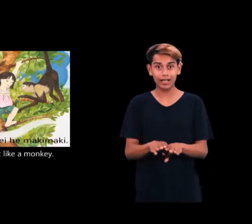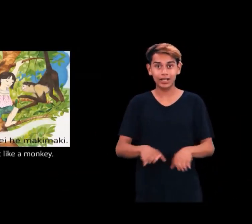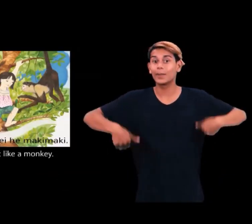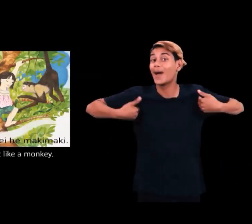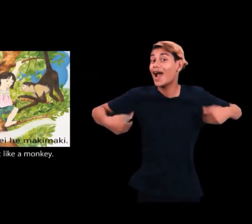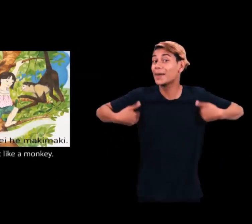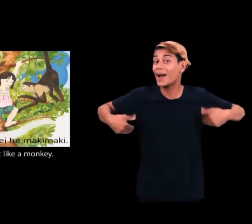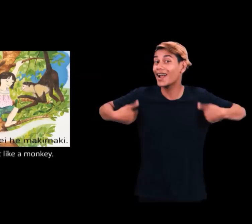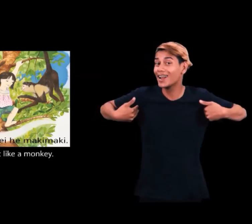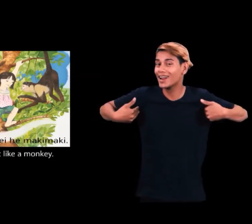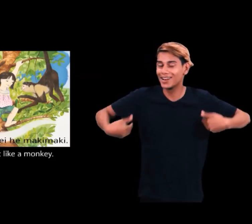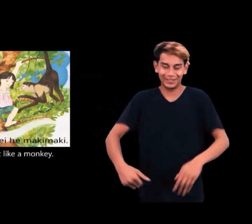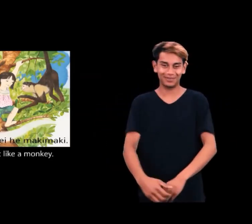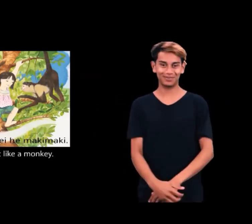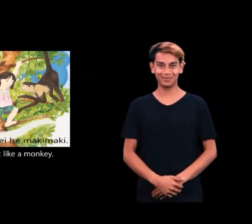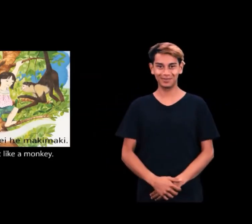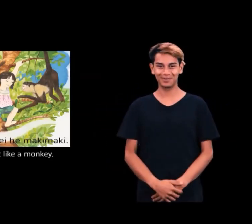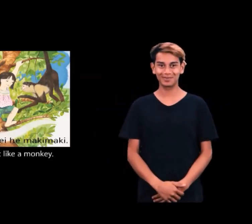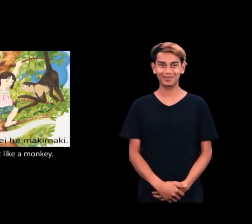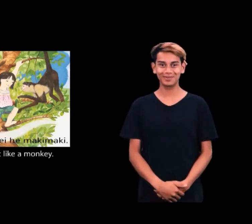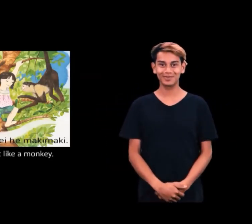he maki maki.